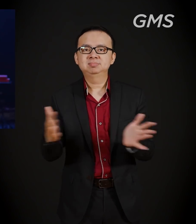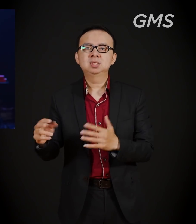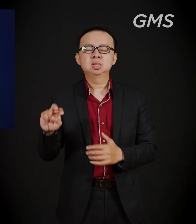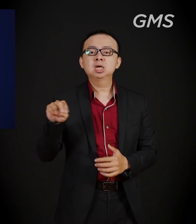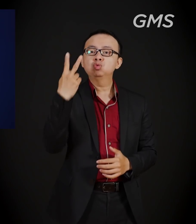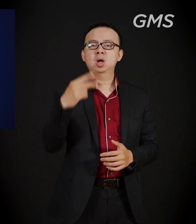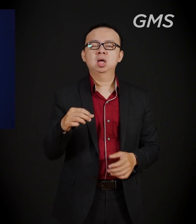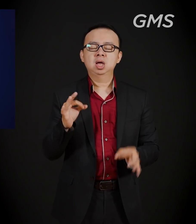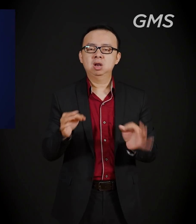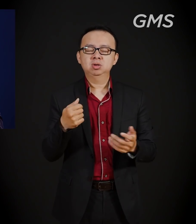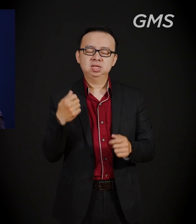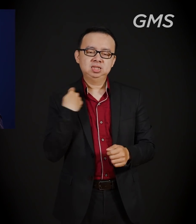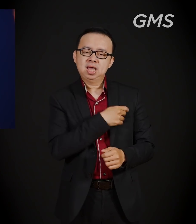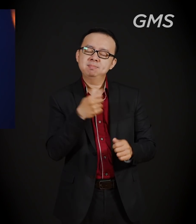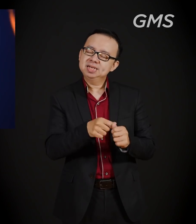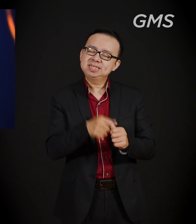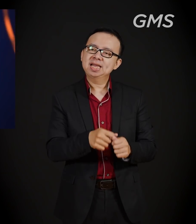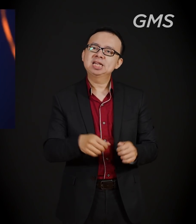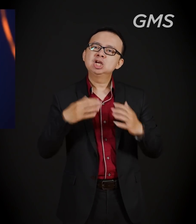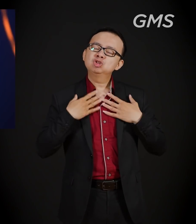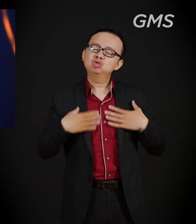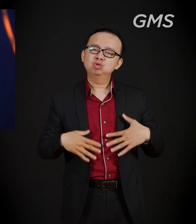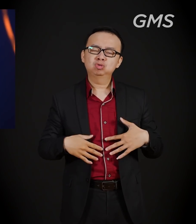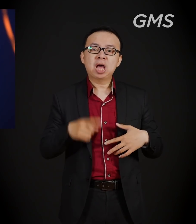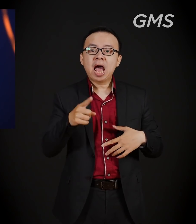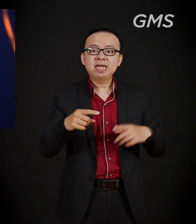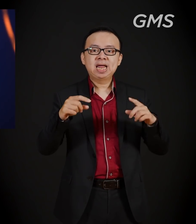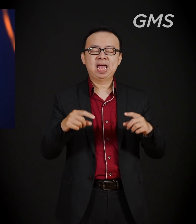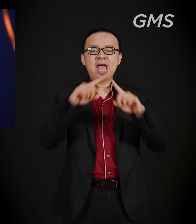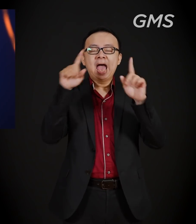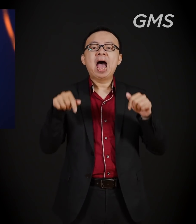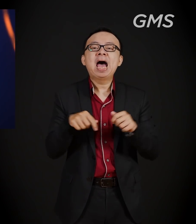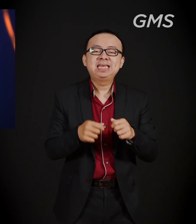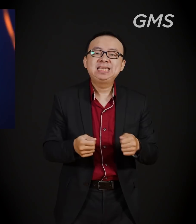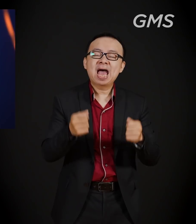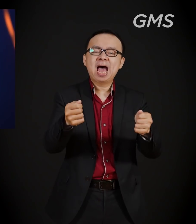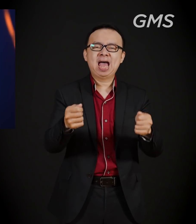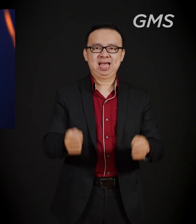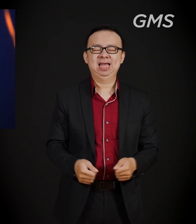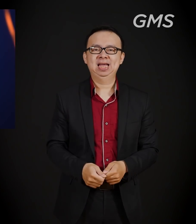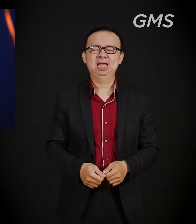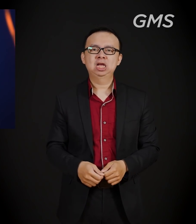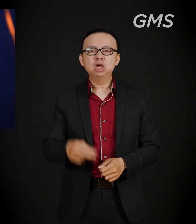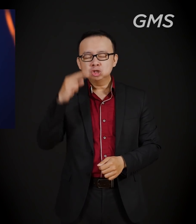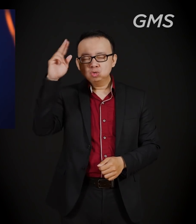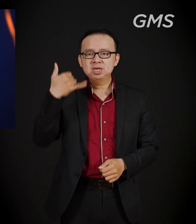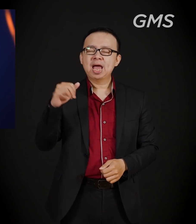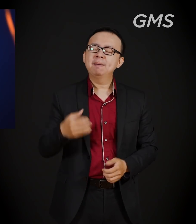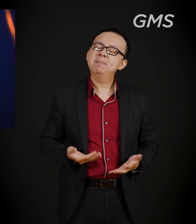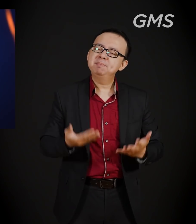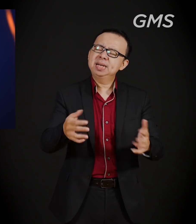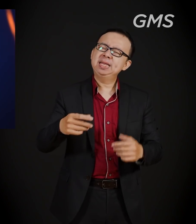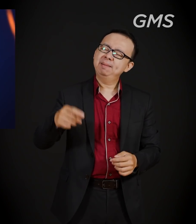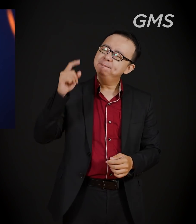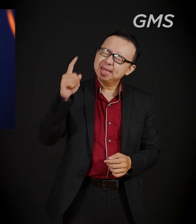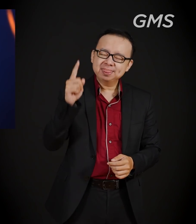ketulusan. Pasti. Ada upah yang tersedia. Loh, Tuhan kasih perintah. Kalau kita